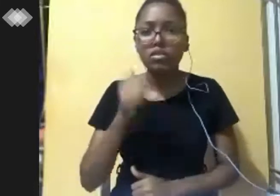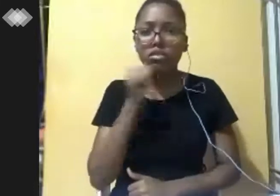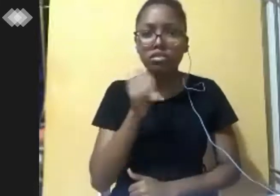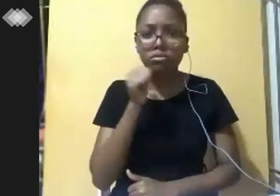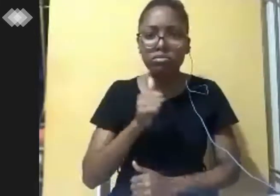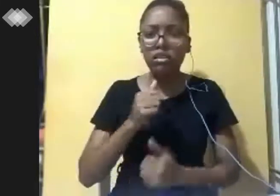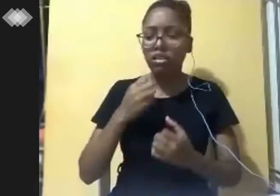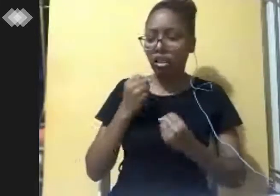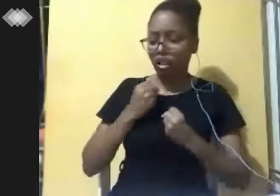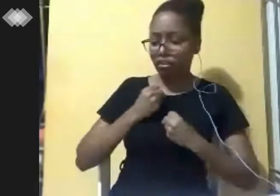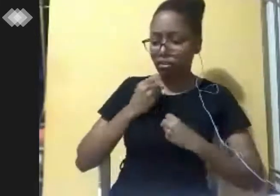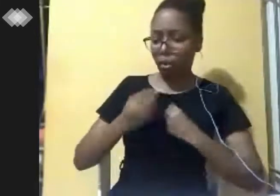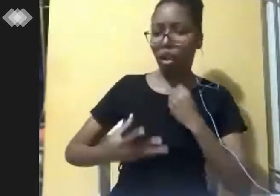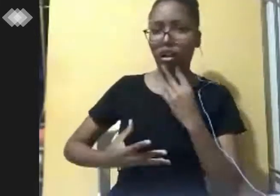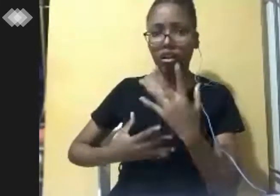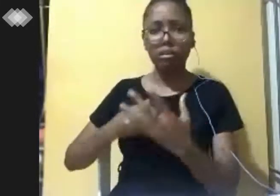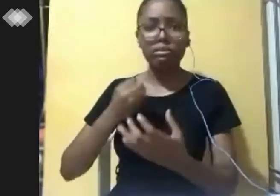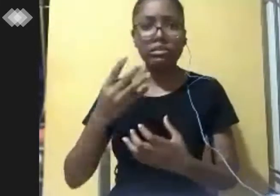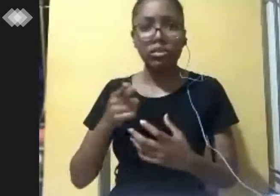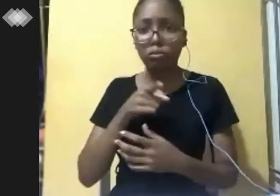usted estaba tratando de entenderla?